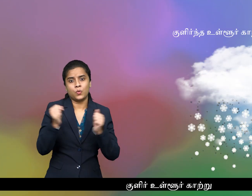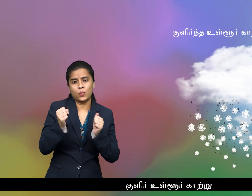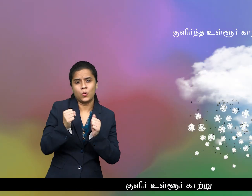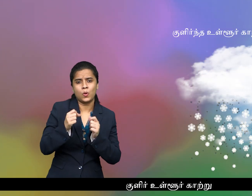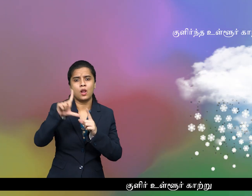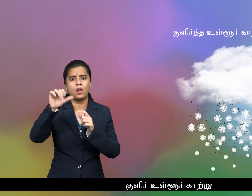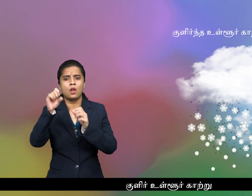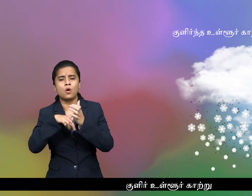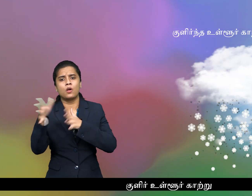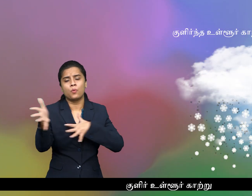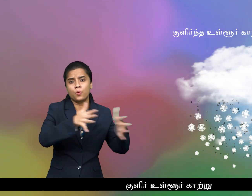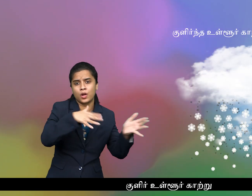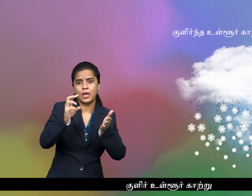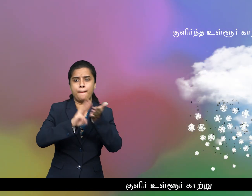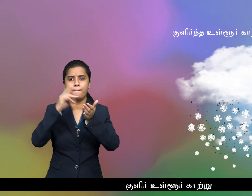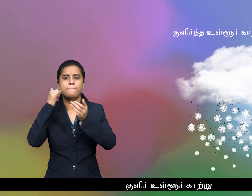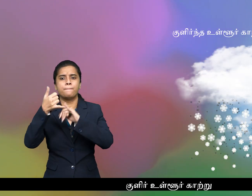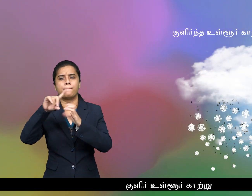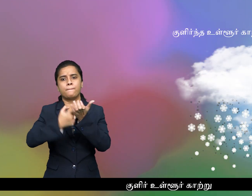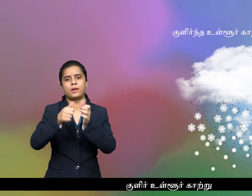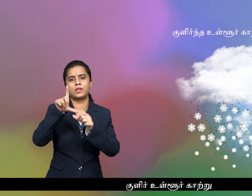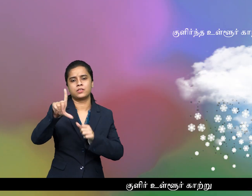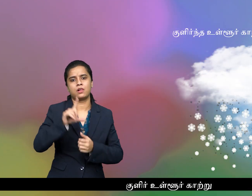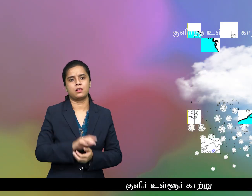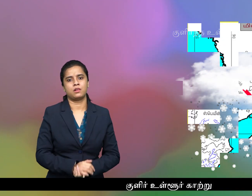குளிர் உள்ளூர் காற்று